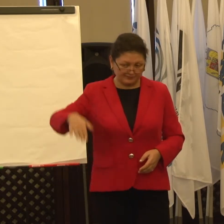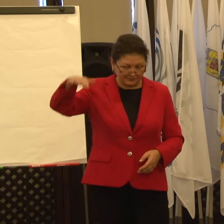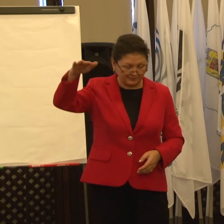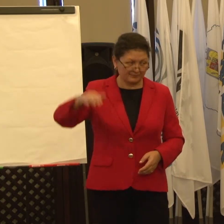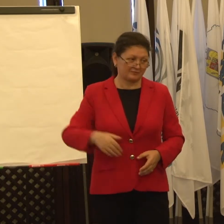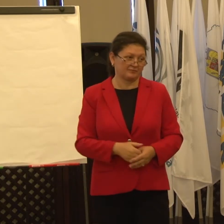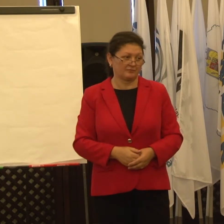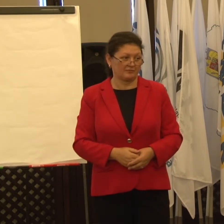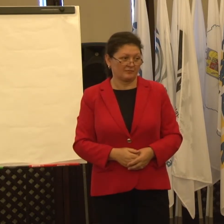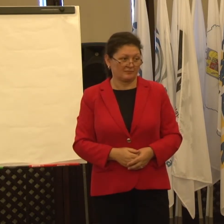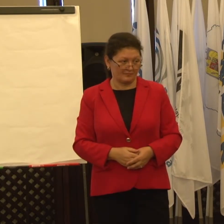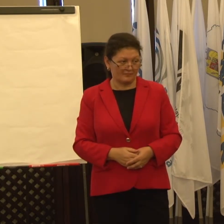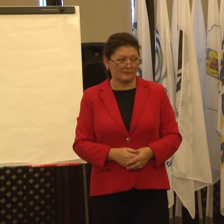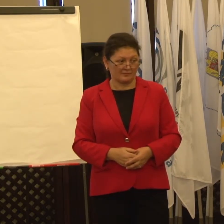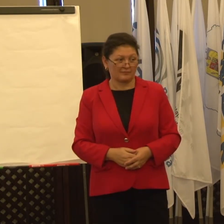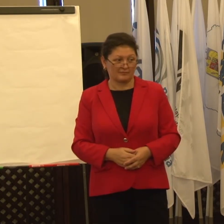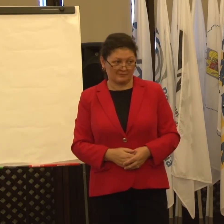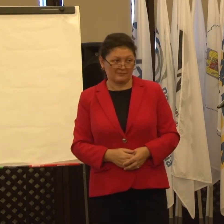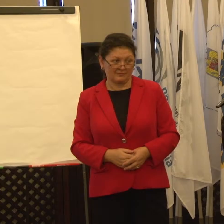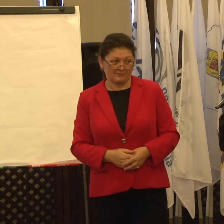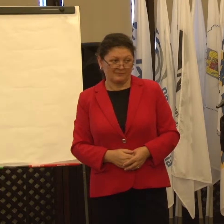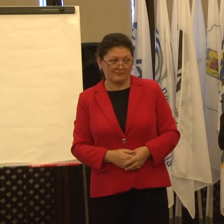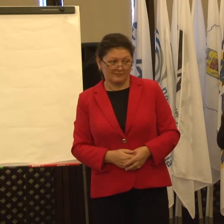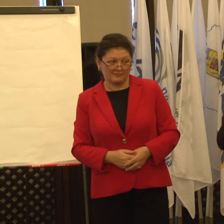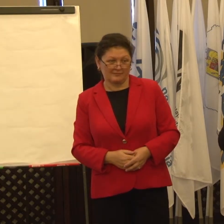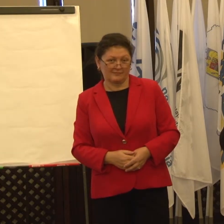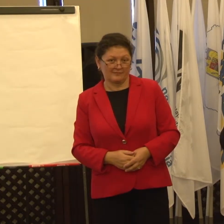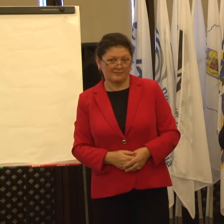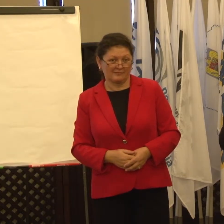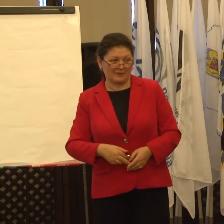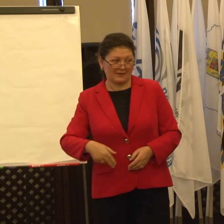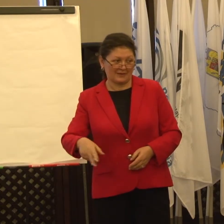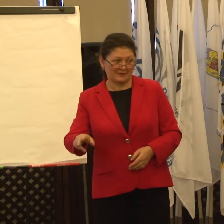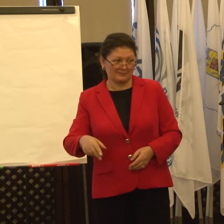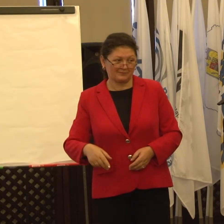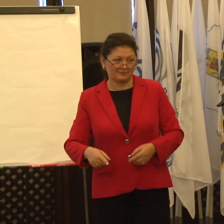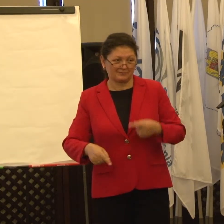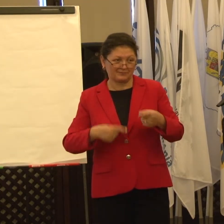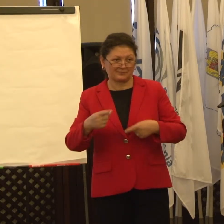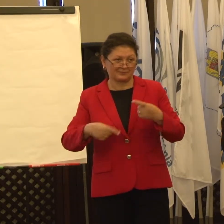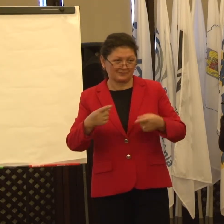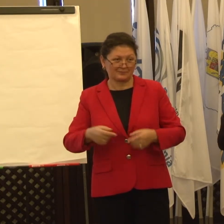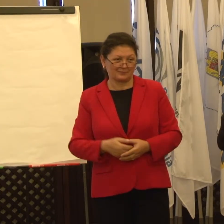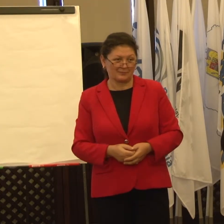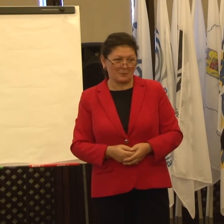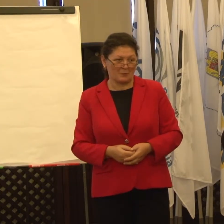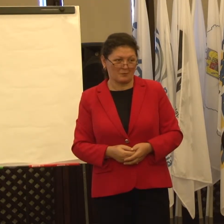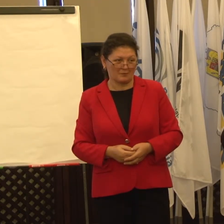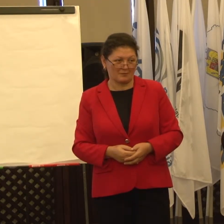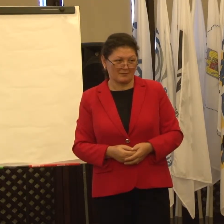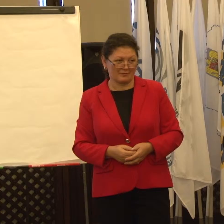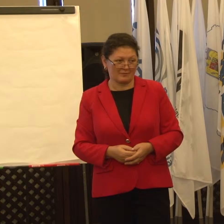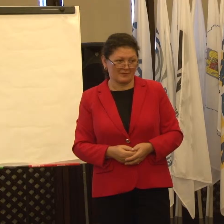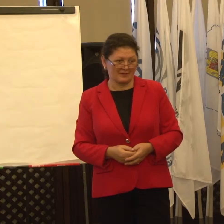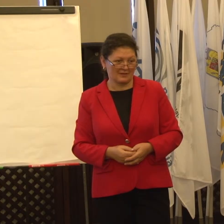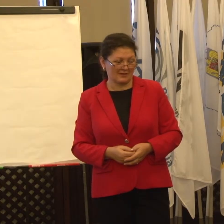în învățământ, nu? Și o să mergem mai departe la partea de terapie care trebuie să-i ajute, nu?